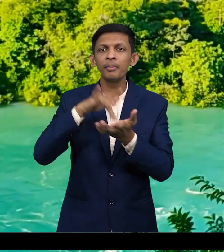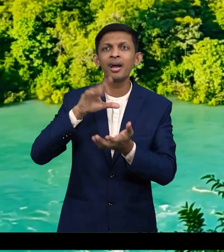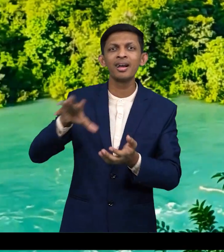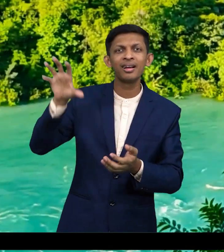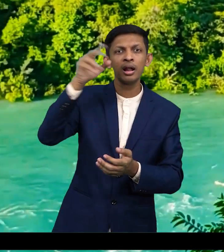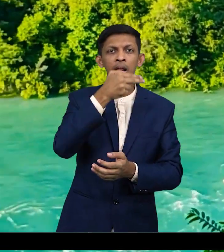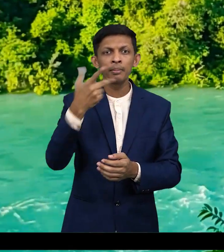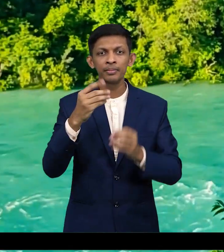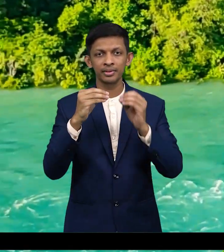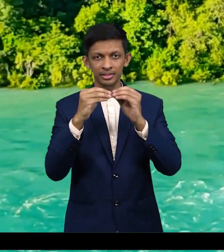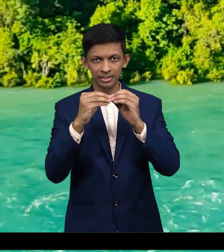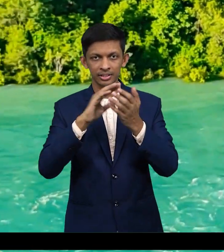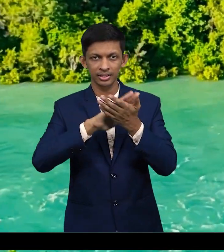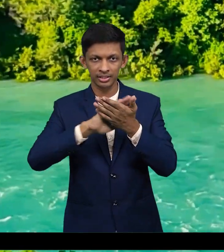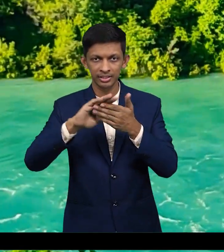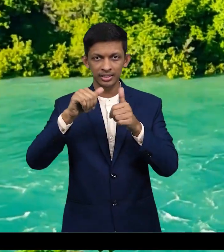హిరాకుడ్